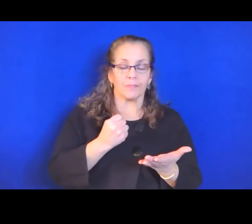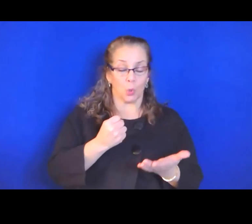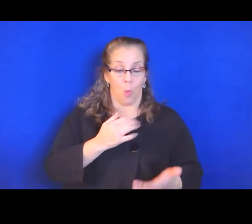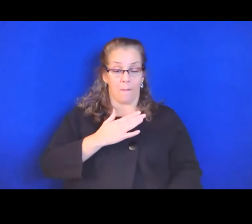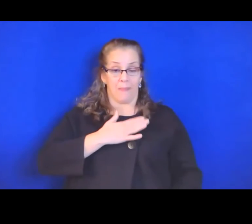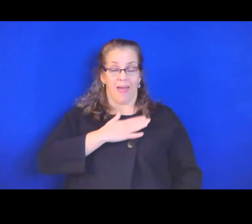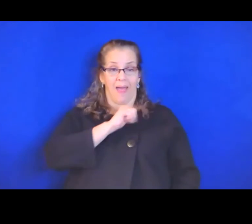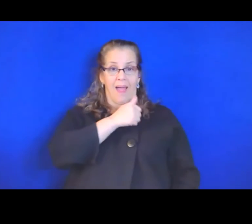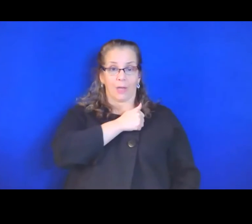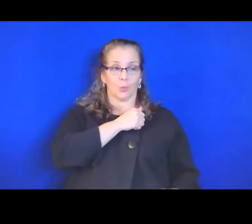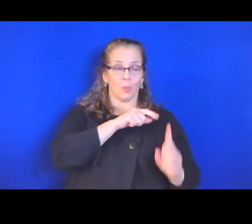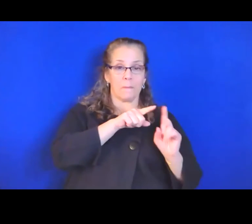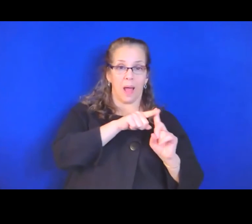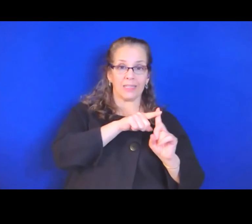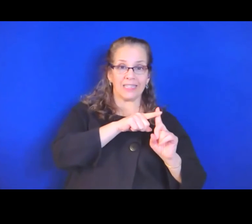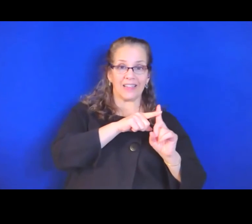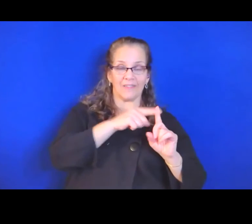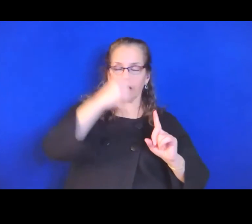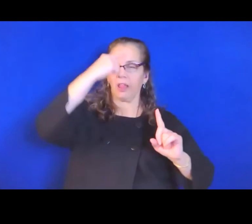群。